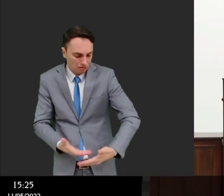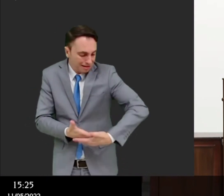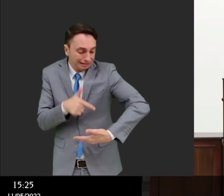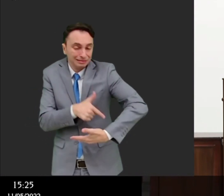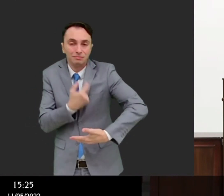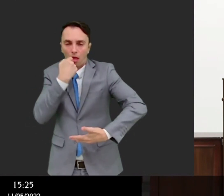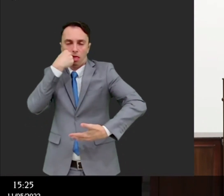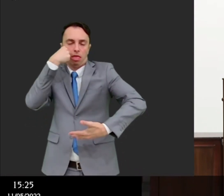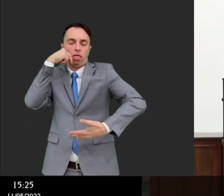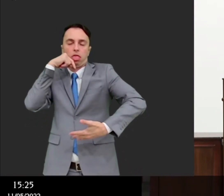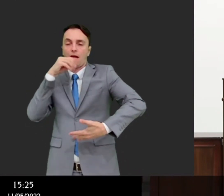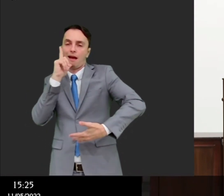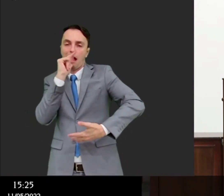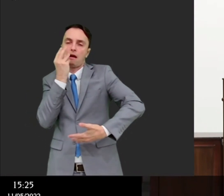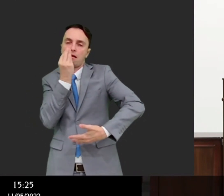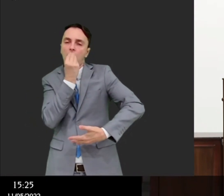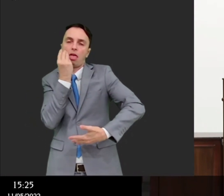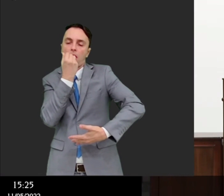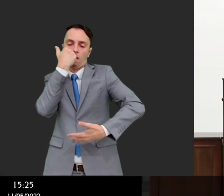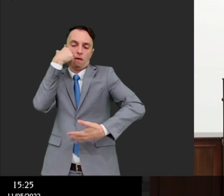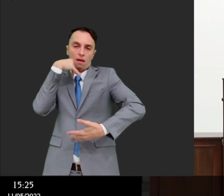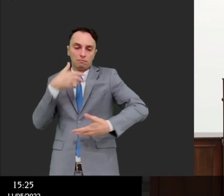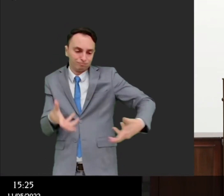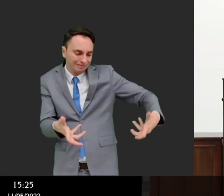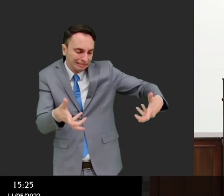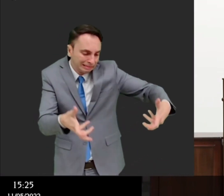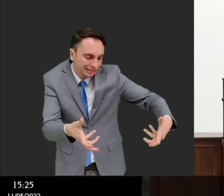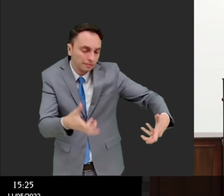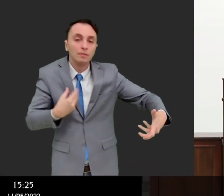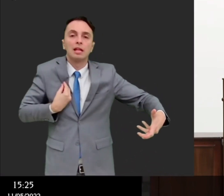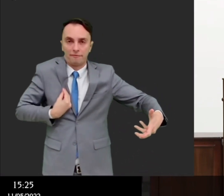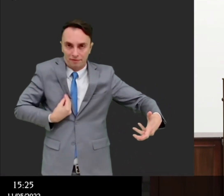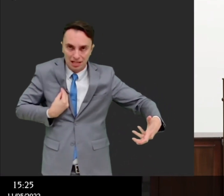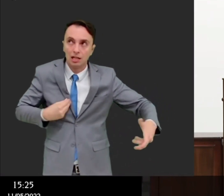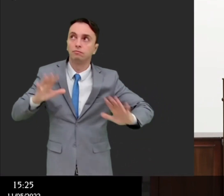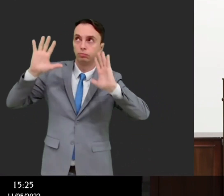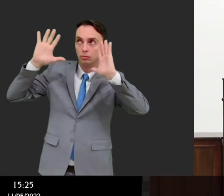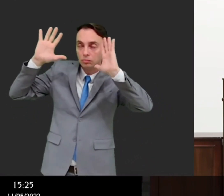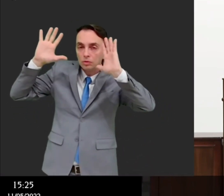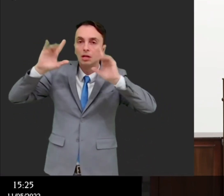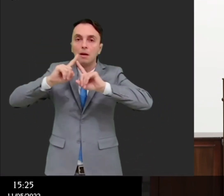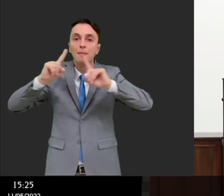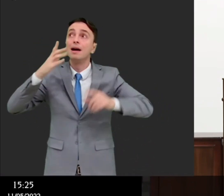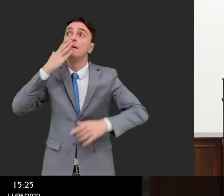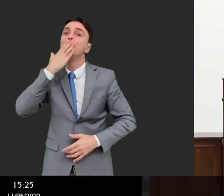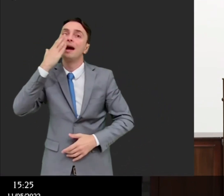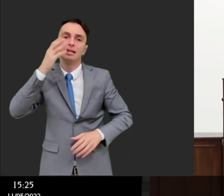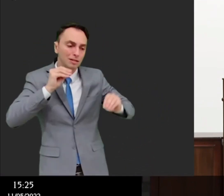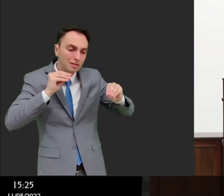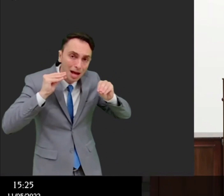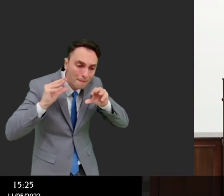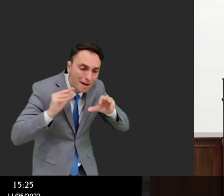Deus abençoa que sai com vida. Louvado seja Deus. E pedimos a Deus que não fique